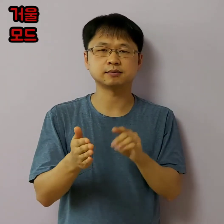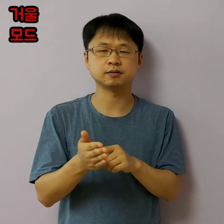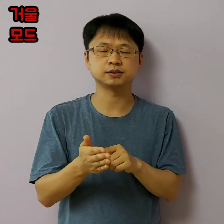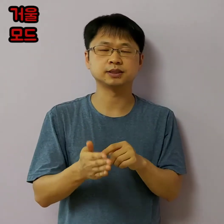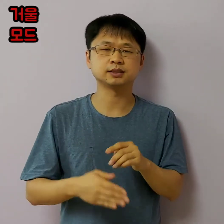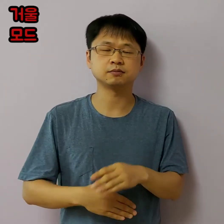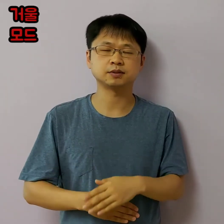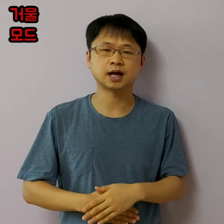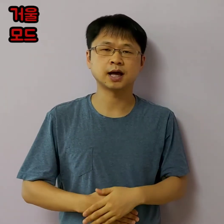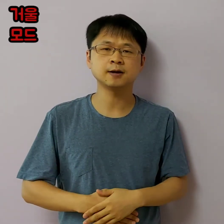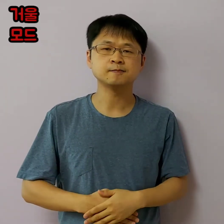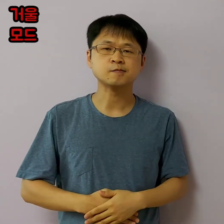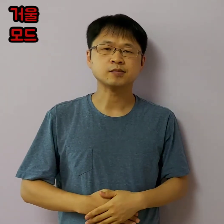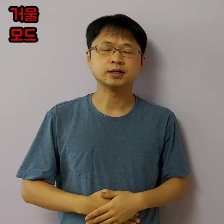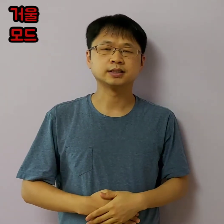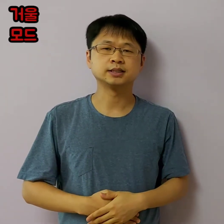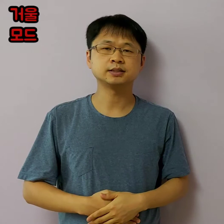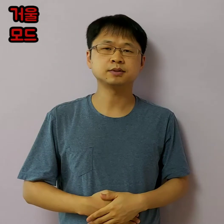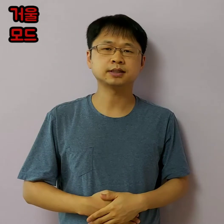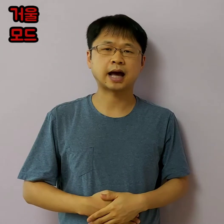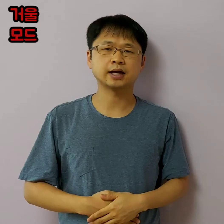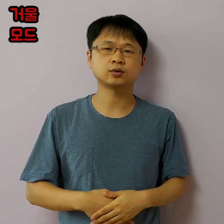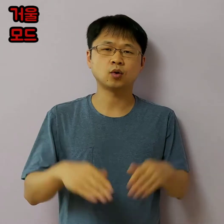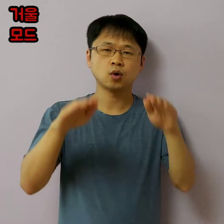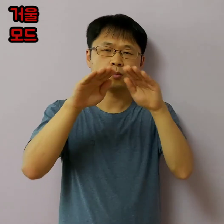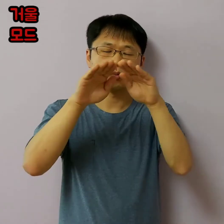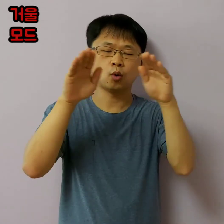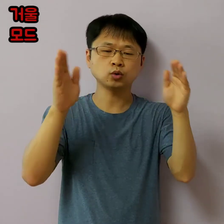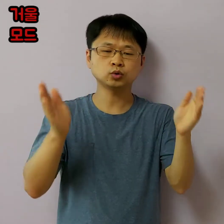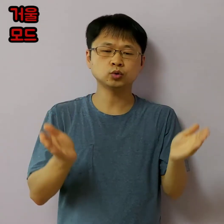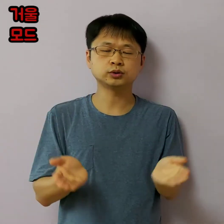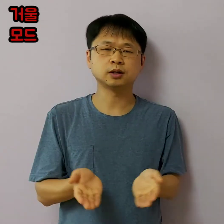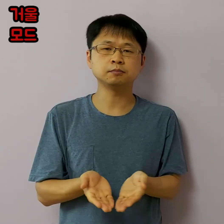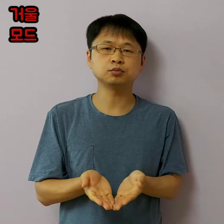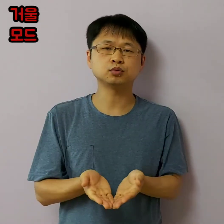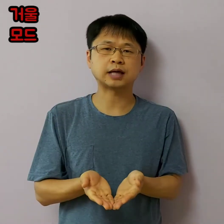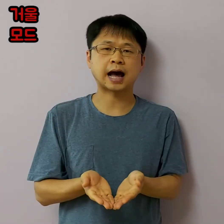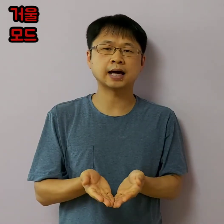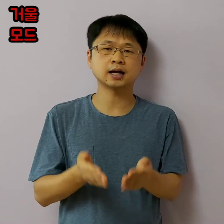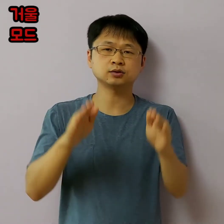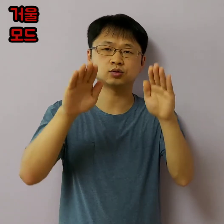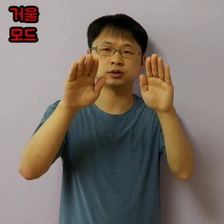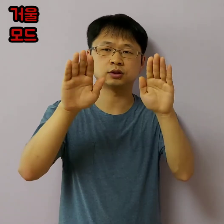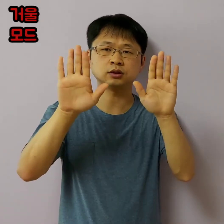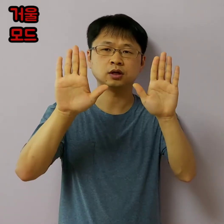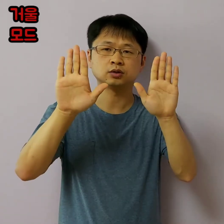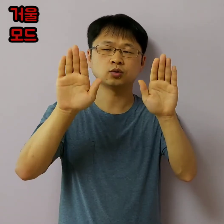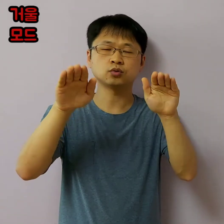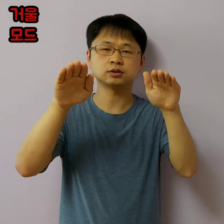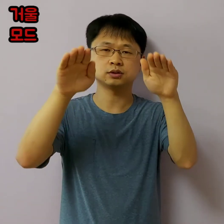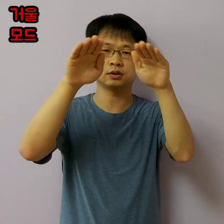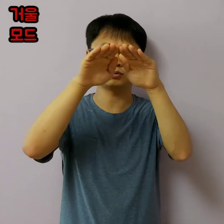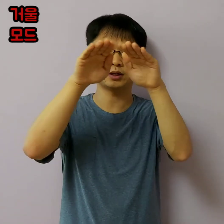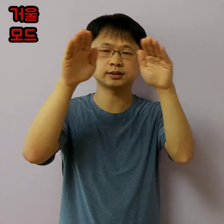마음, 진심입니다. 진심을 다해도 모두, 전부, 다라는 수어는 손끝을 위에서